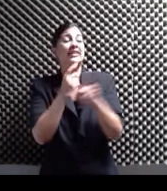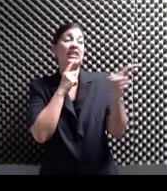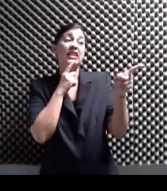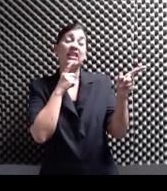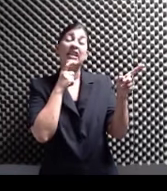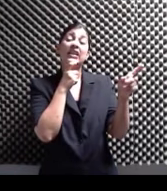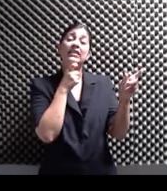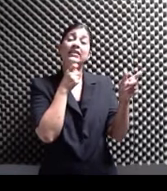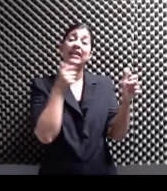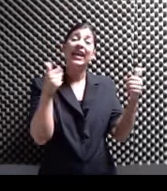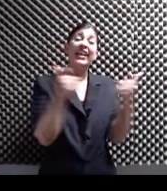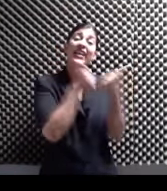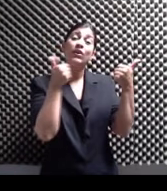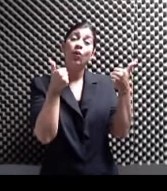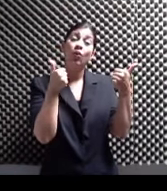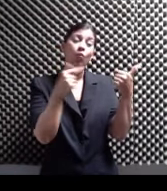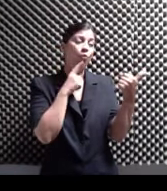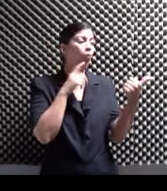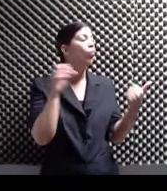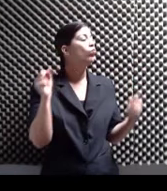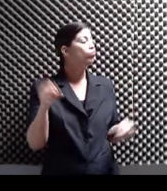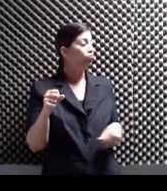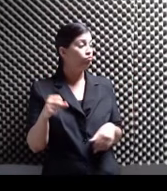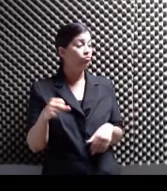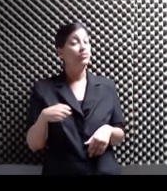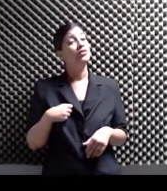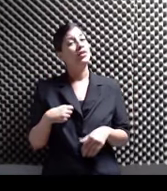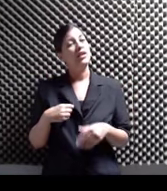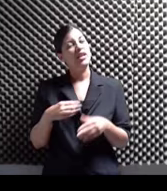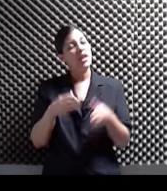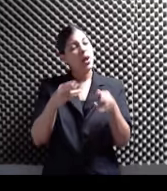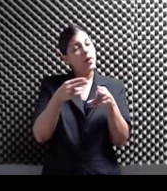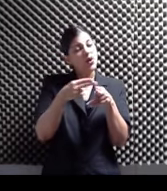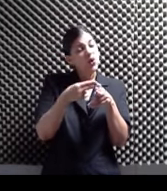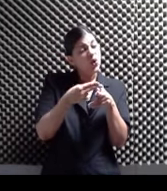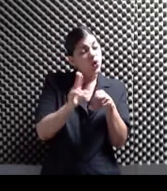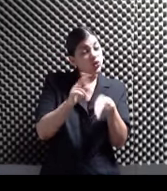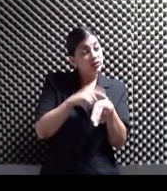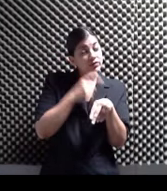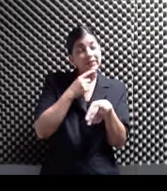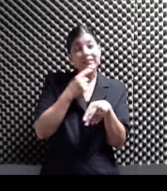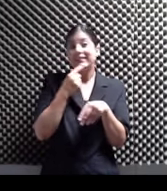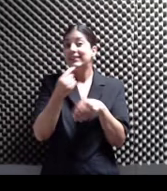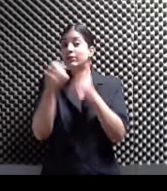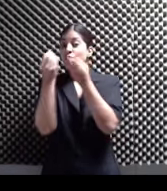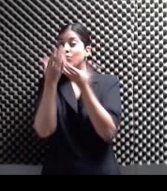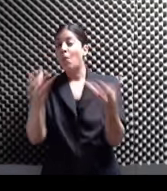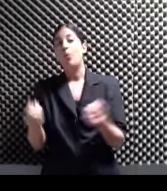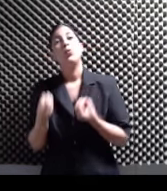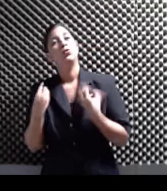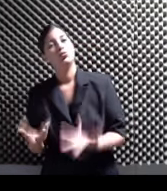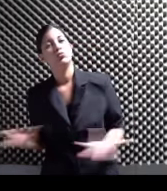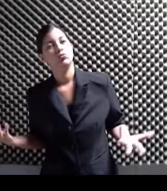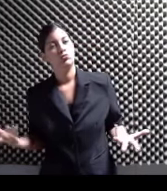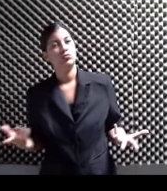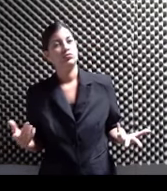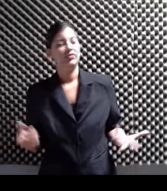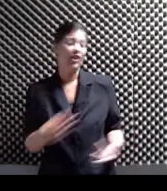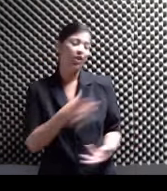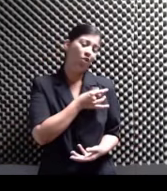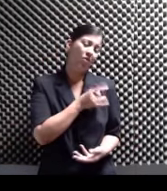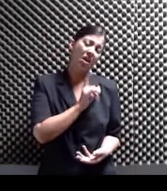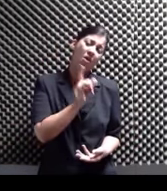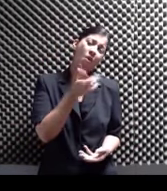¿sabes? Okay. Me gusta mucho el cuento porque en pocas palabras hay que decir mucho. Es como el cuento, es como una fotografía. Y la novela es como una